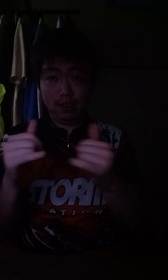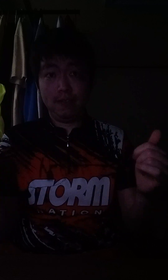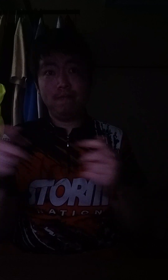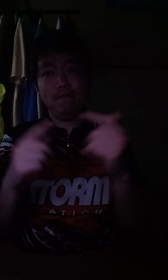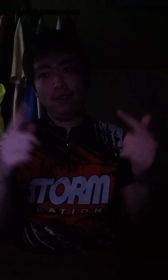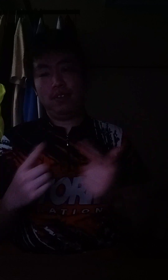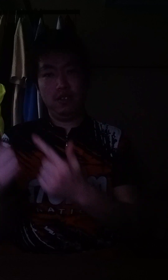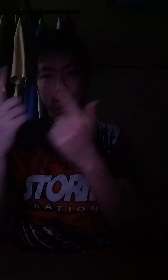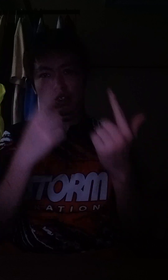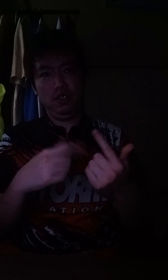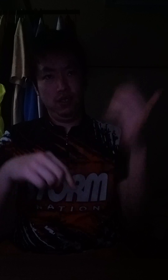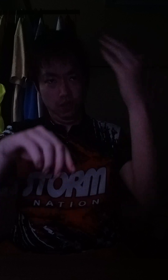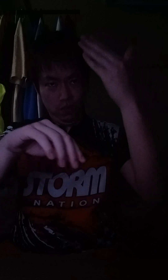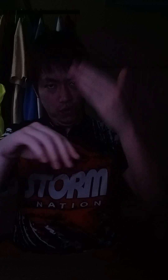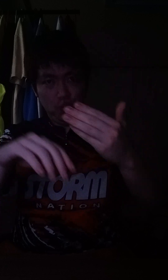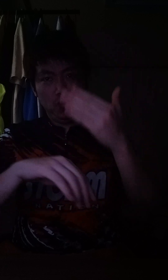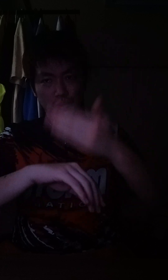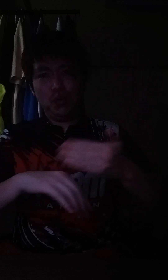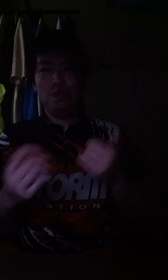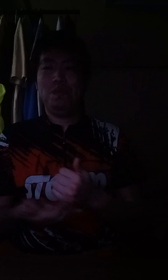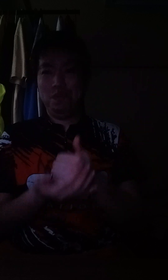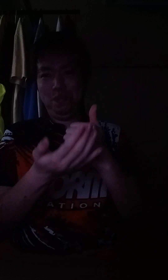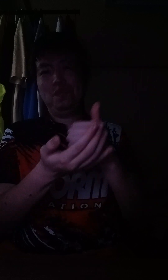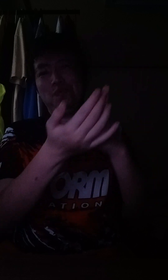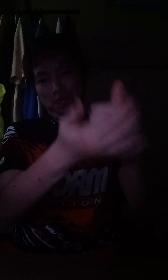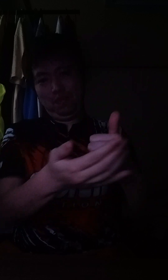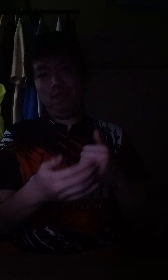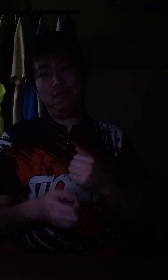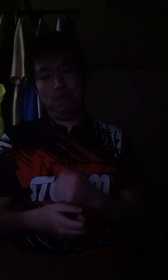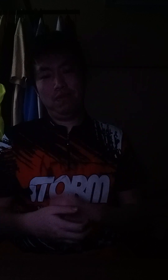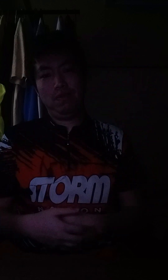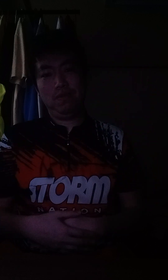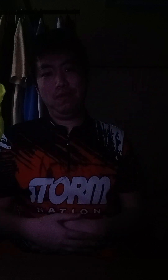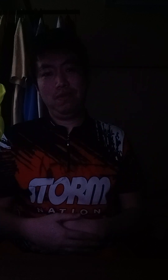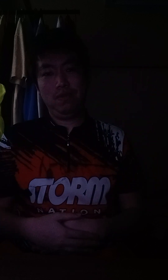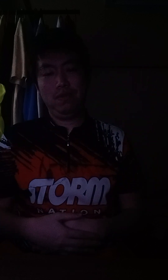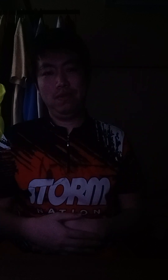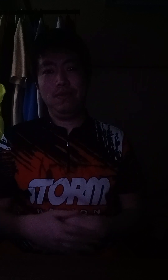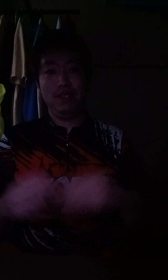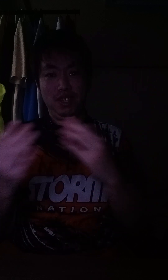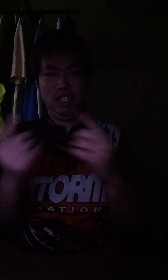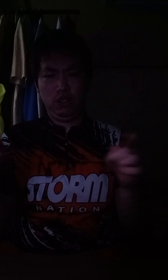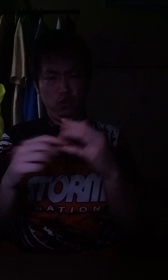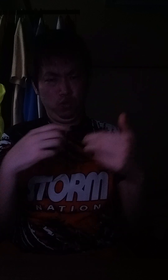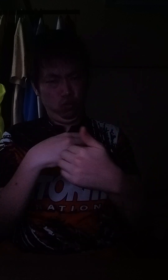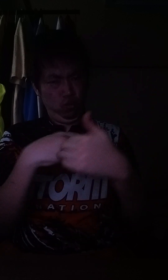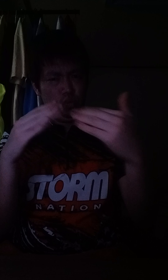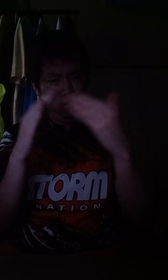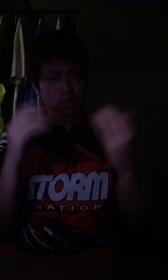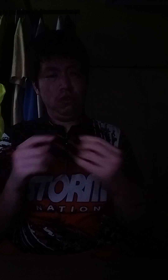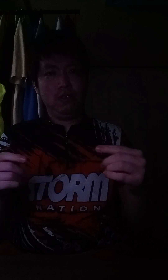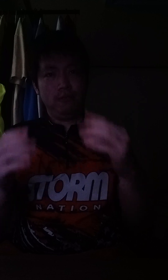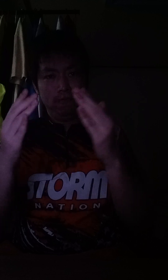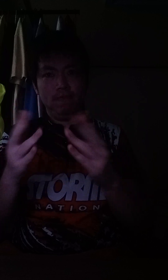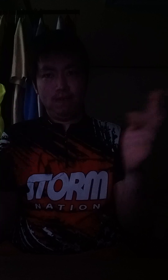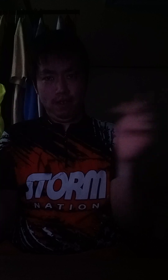잘 마친 승현이가 고맙고 기특할 뿐입니다. 다시는 병원에 오는 일이 없길 바라며 가족들은